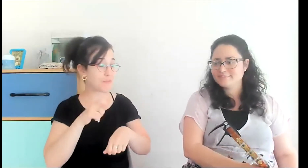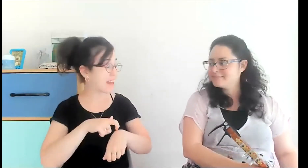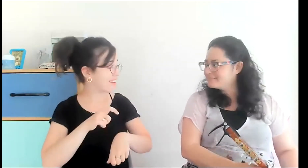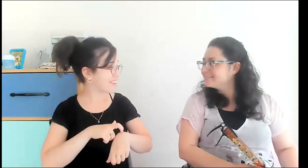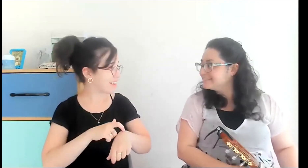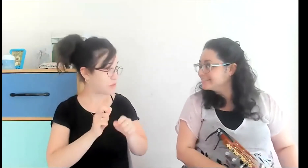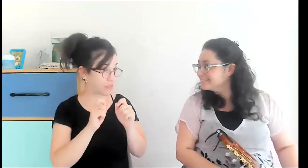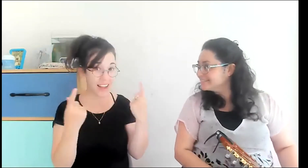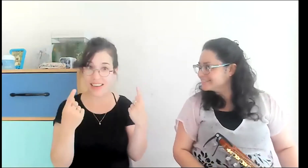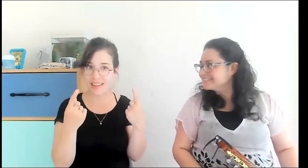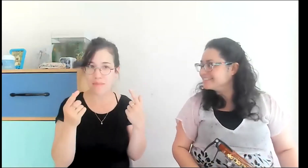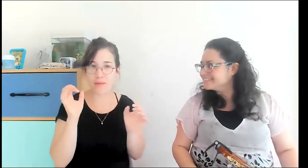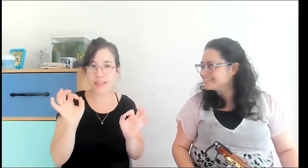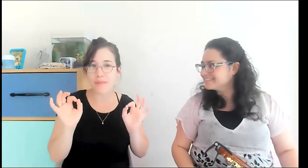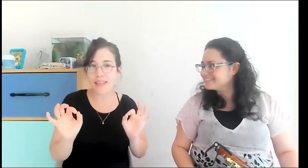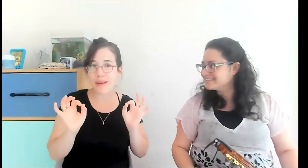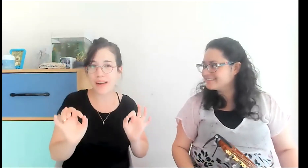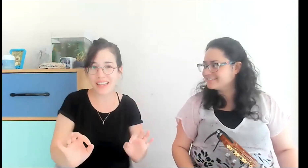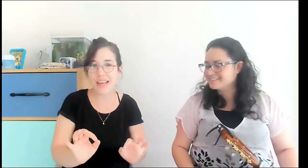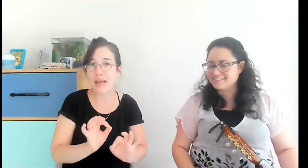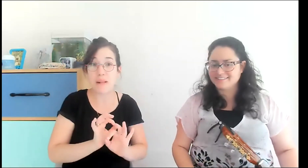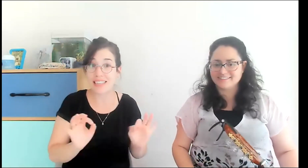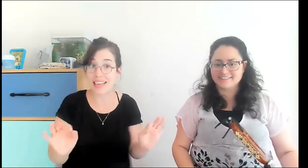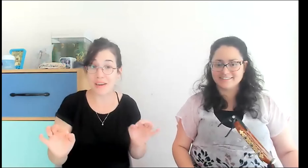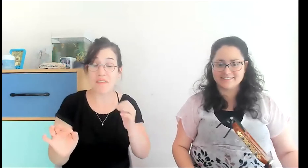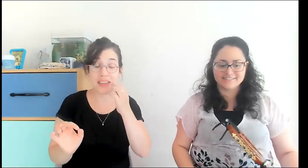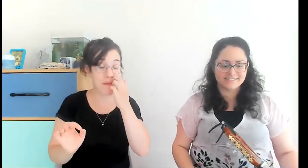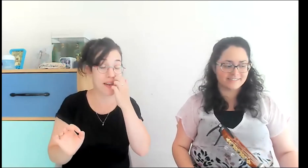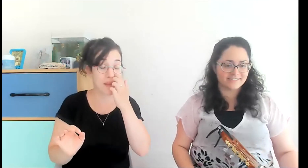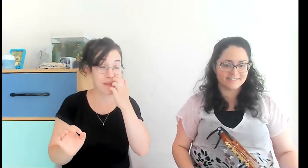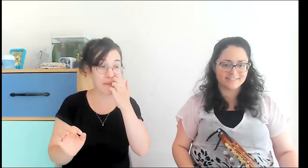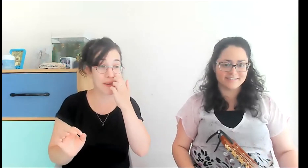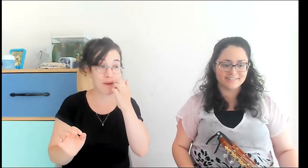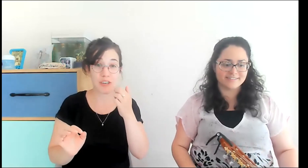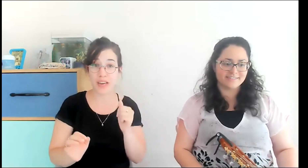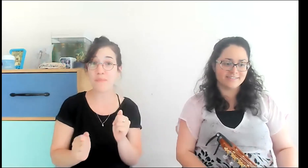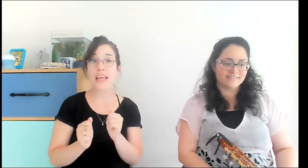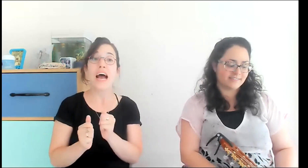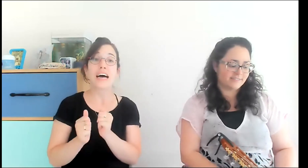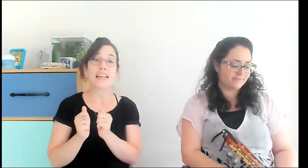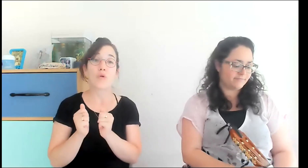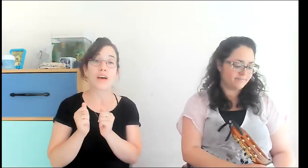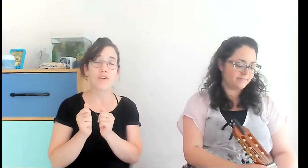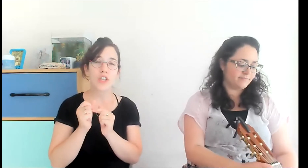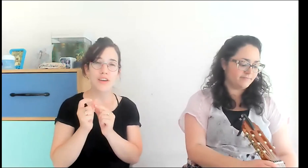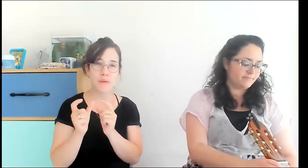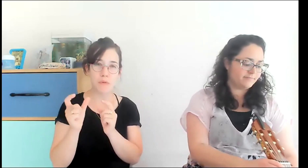זמן. אני מופתעת, כי אתם באמת, באמת, באמת מצטיינים, ואתם באמת לומדים את זה ממש, ממש יפה. אז אנחנו נעבור עכשיו, במקום